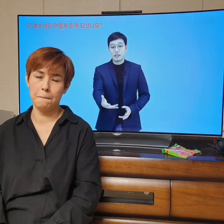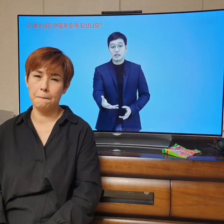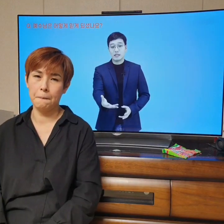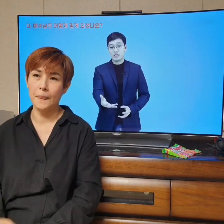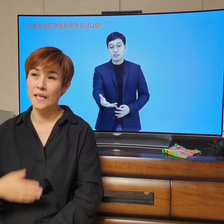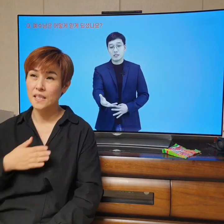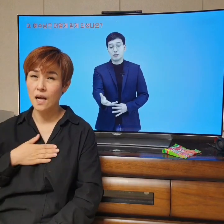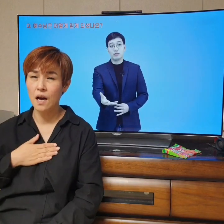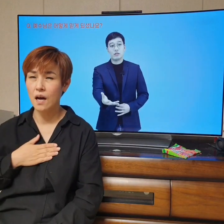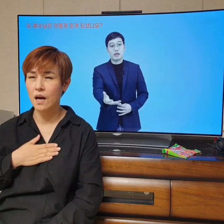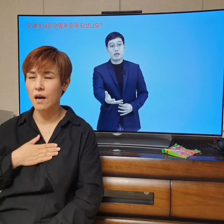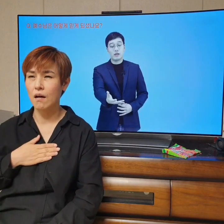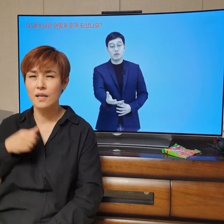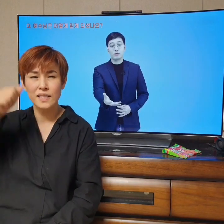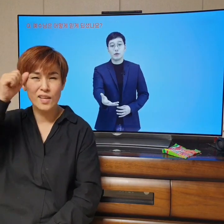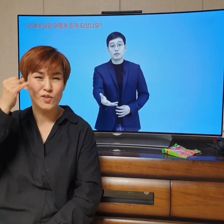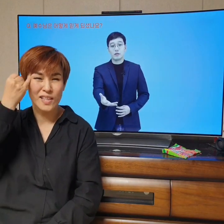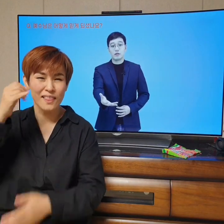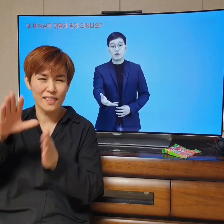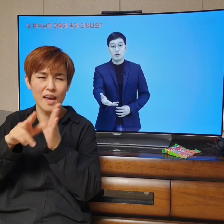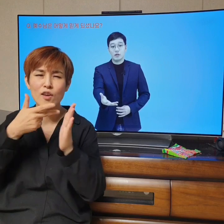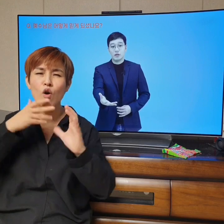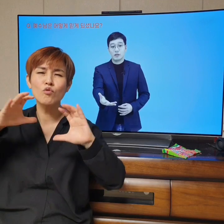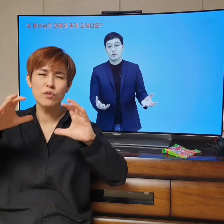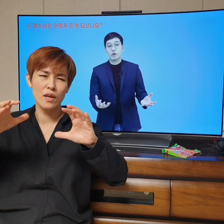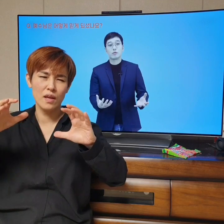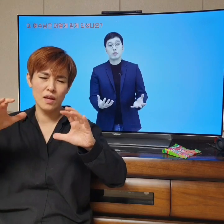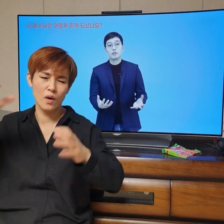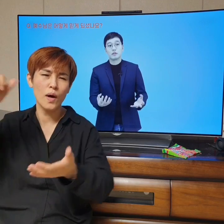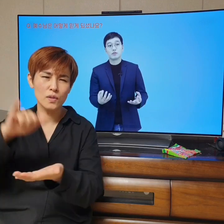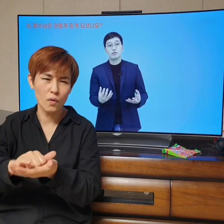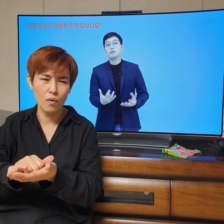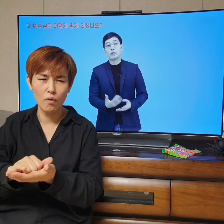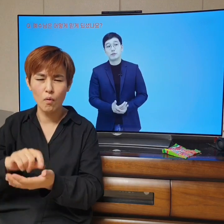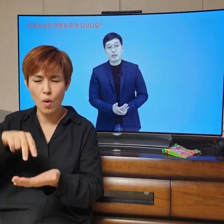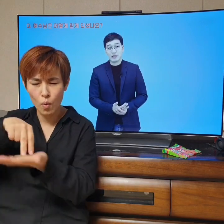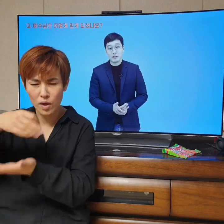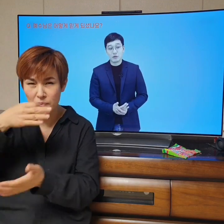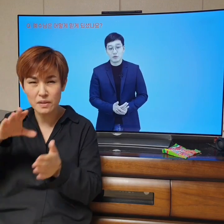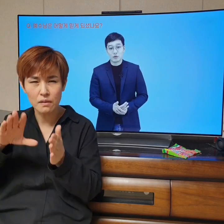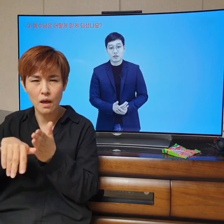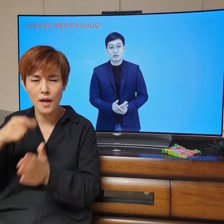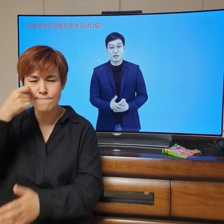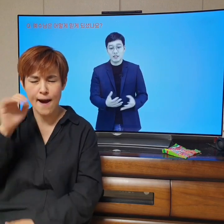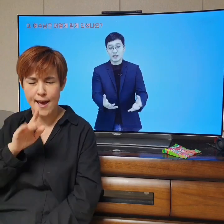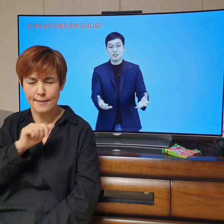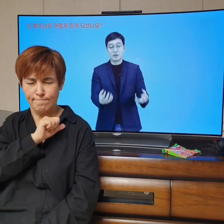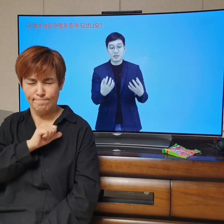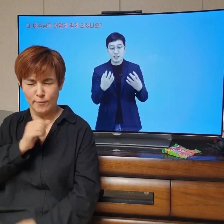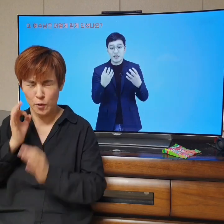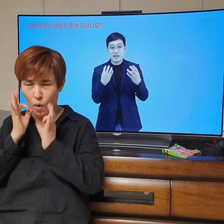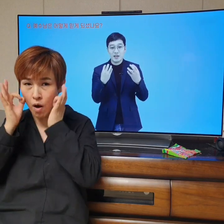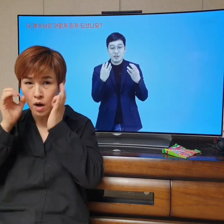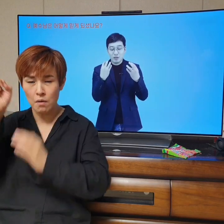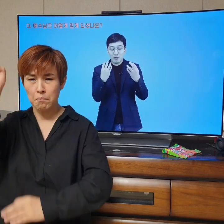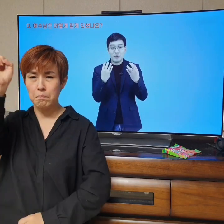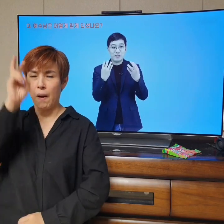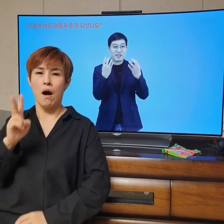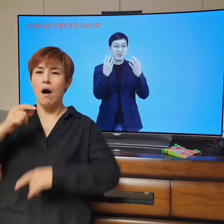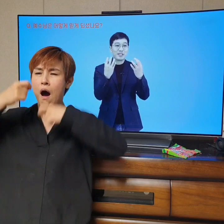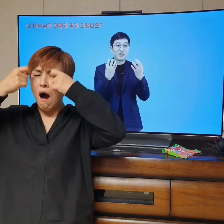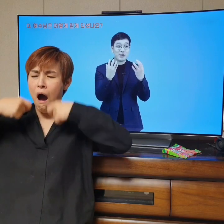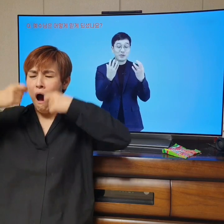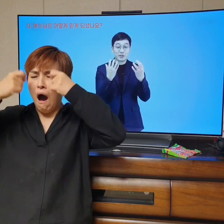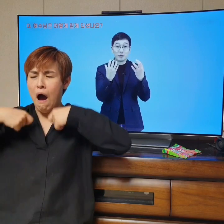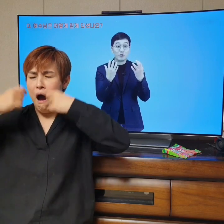제가 어린 나이에 사실 사춘기 때 영국에 와서 외롭고 힘들 때도 눈물 한번 안 흘리려고 노력했는데 이 자리에서 갑자기 이